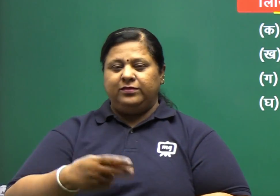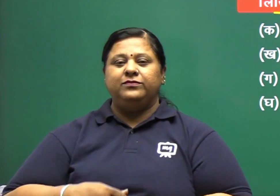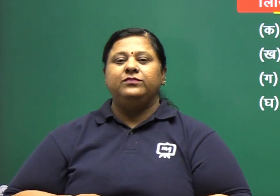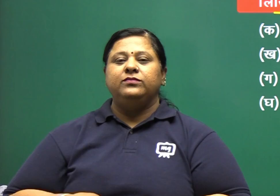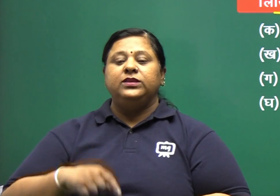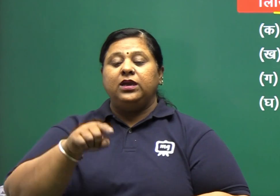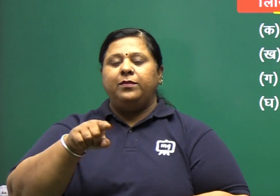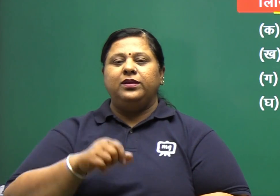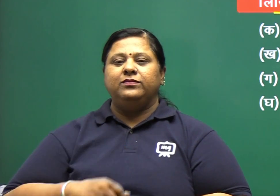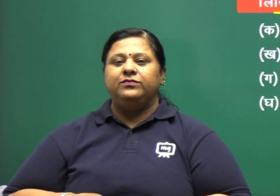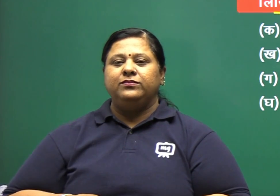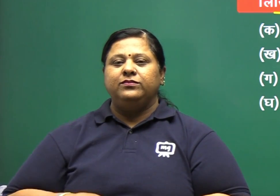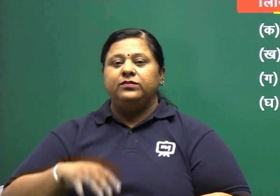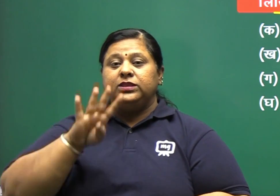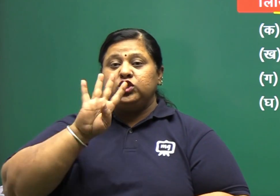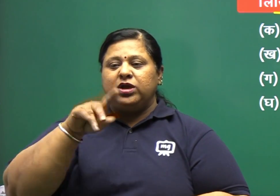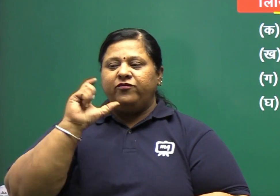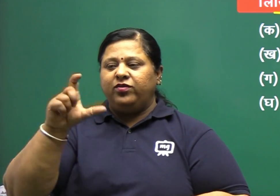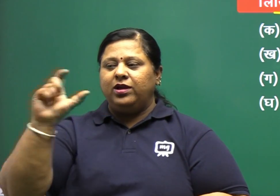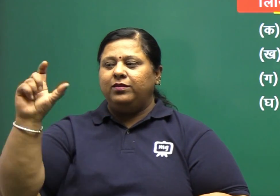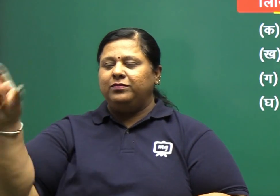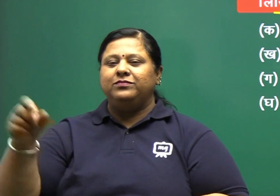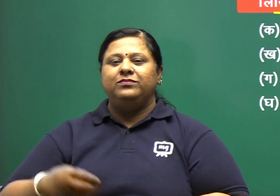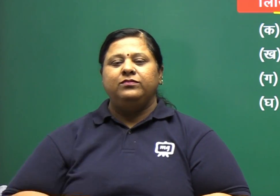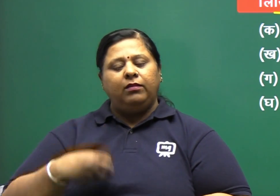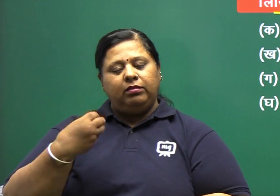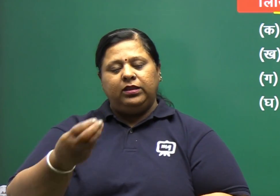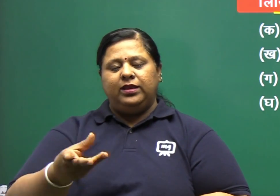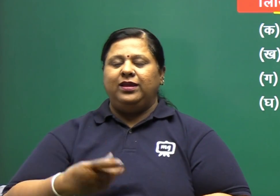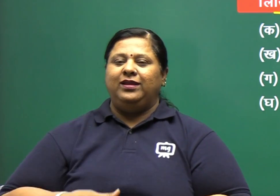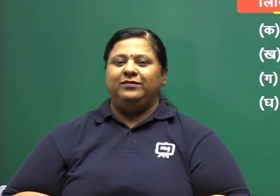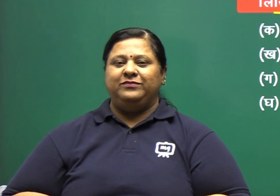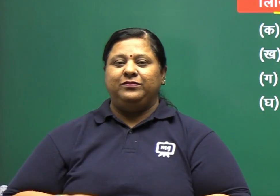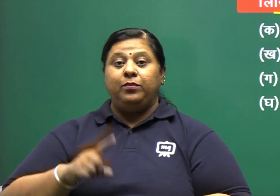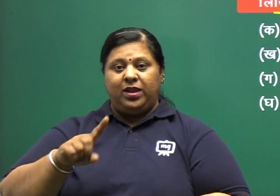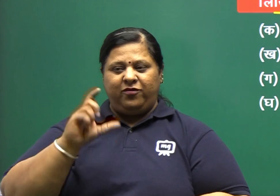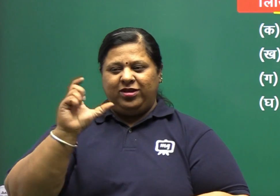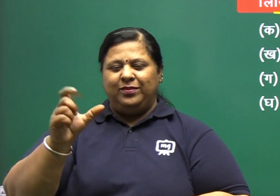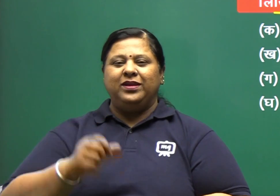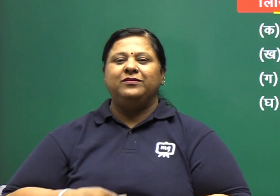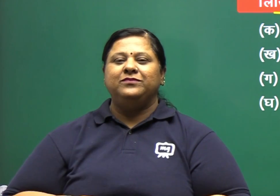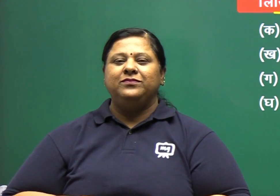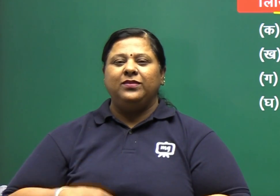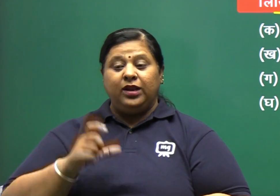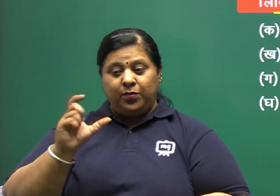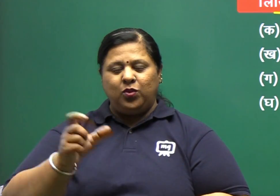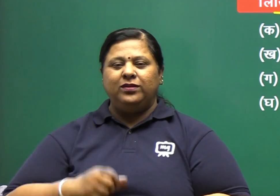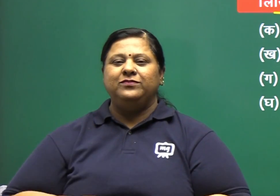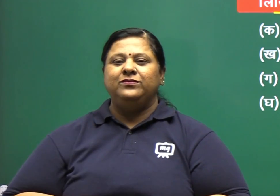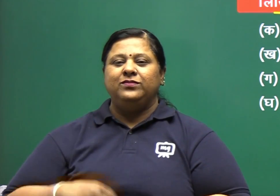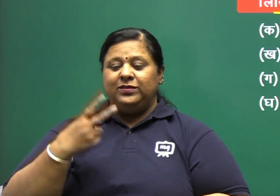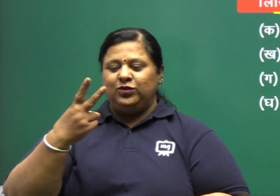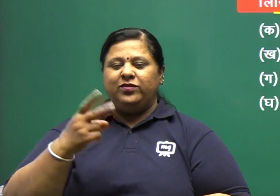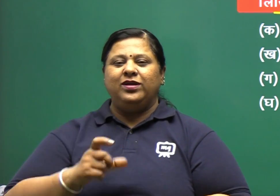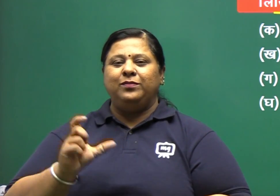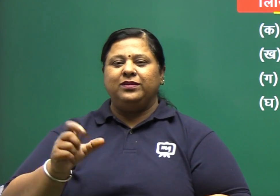यहाँ पर 4 विकल्प दिए गए हैं। पहला विकल्प है रिपोर्ट,